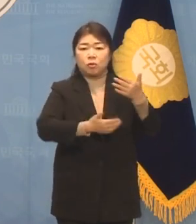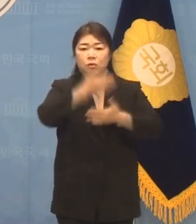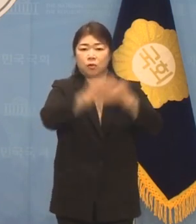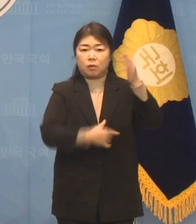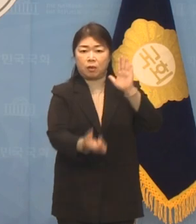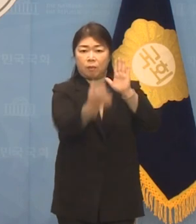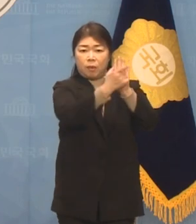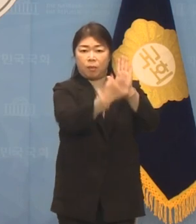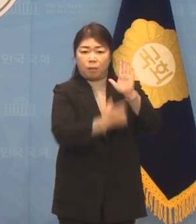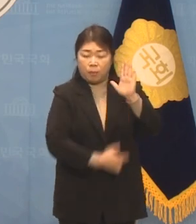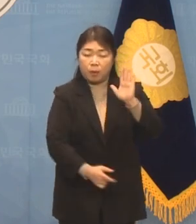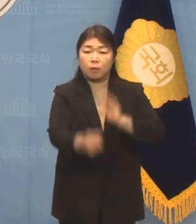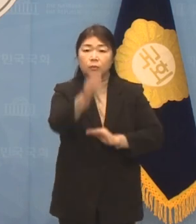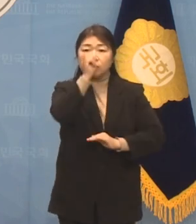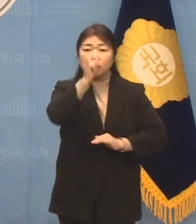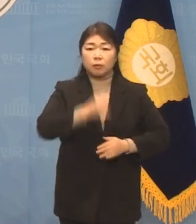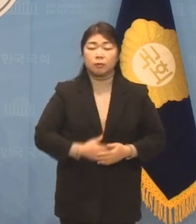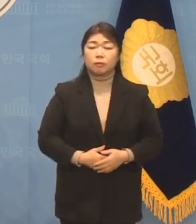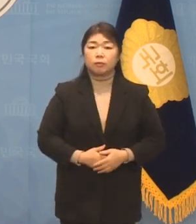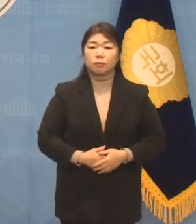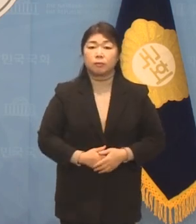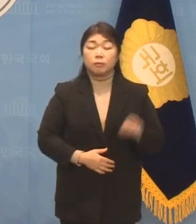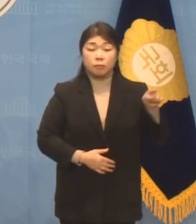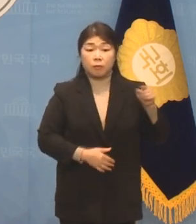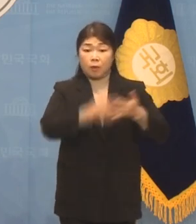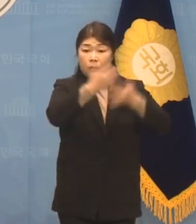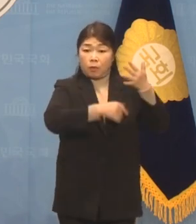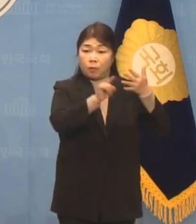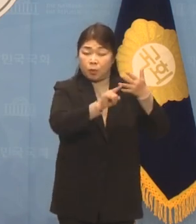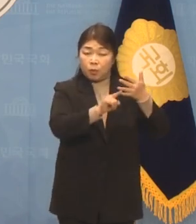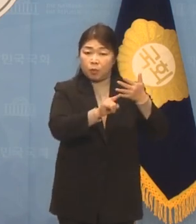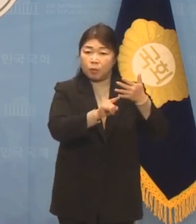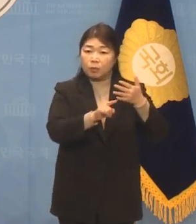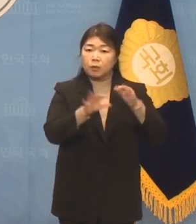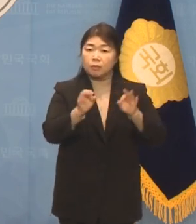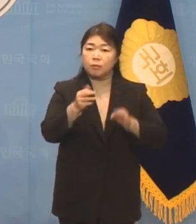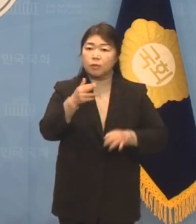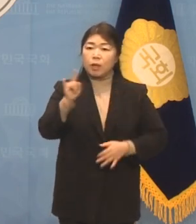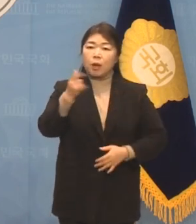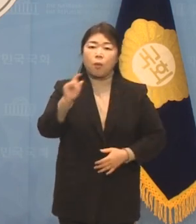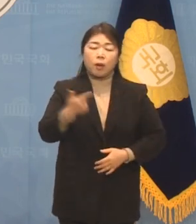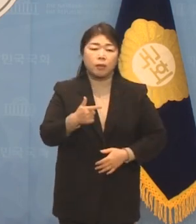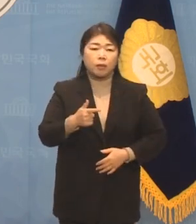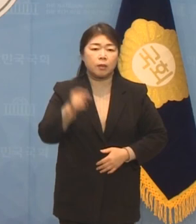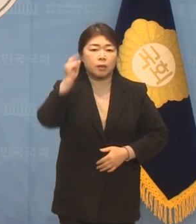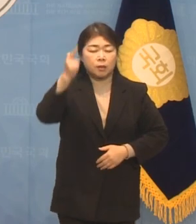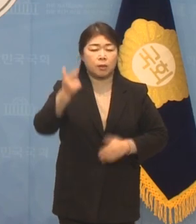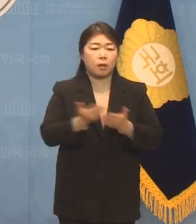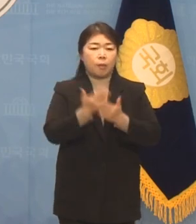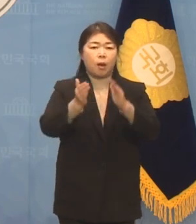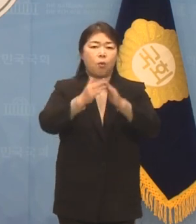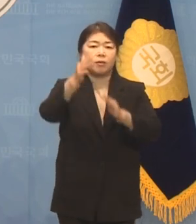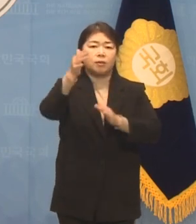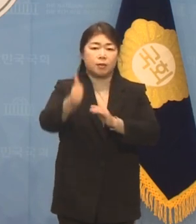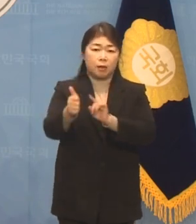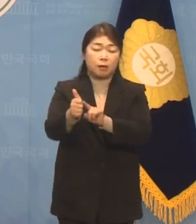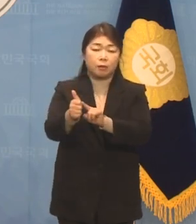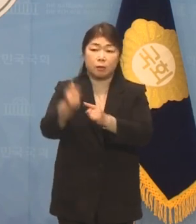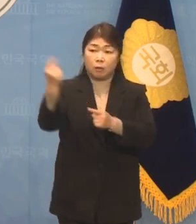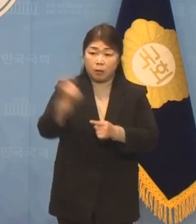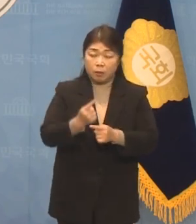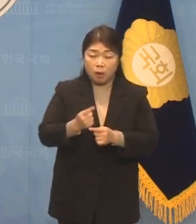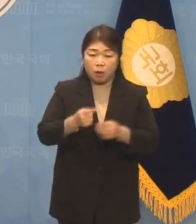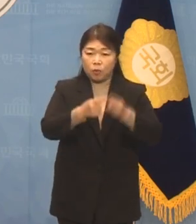게시된 것입니다. 해당 영상들은 주로 김채환 인재개발원장이 나와 윤석열